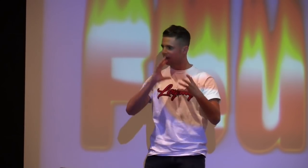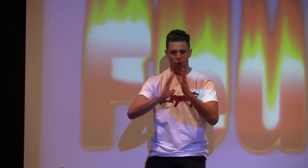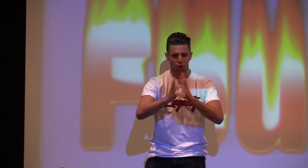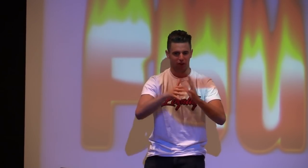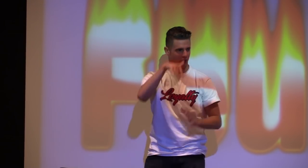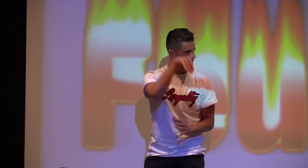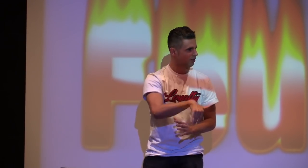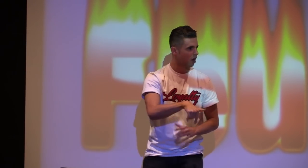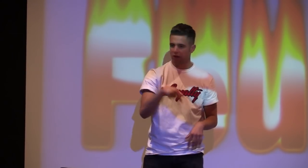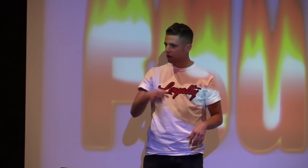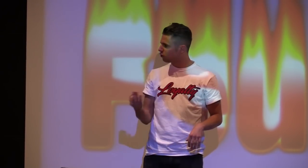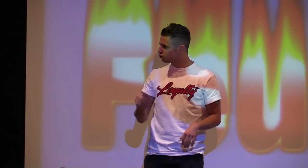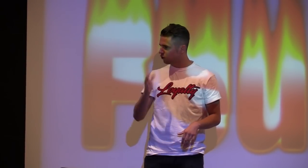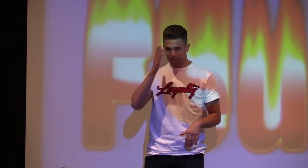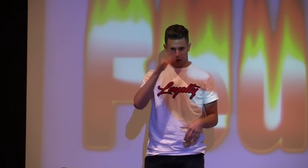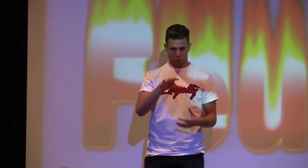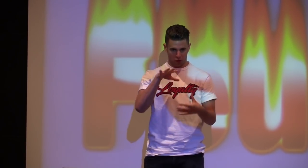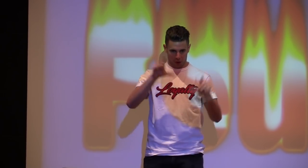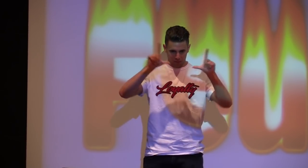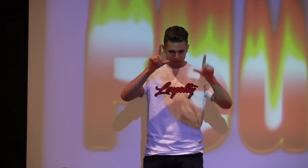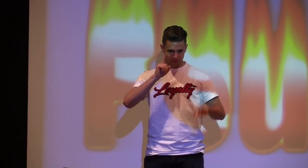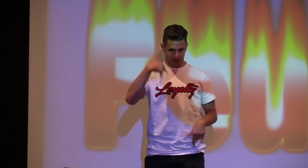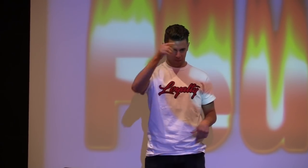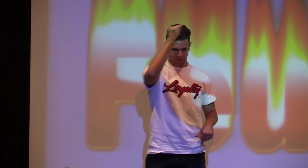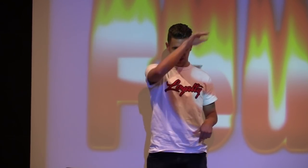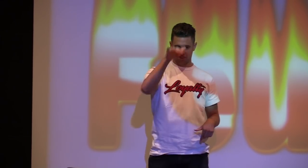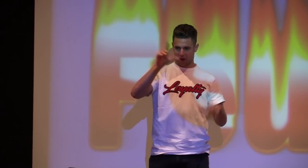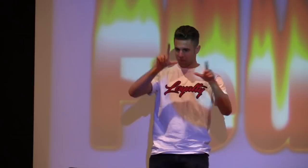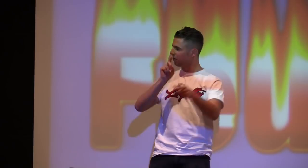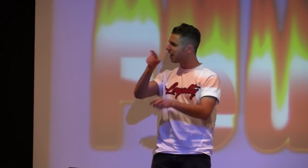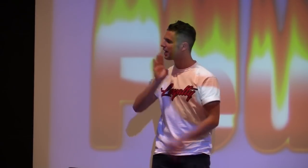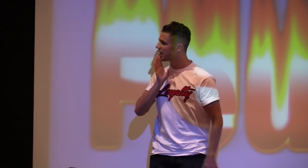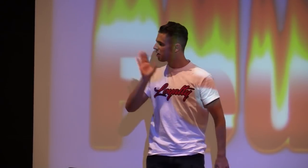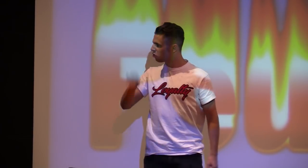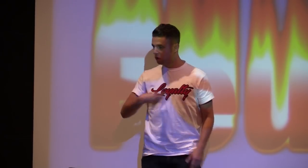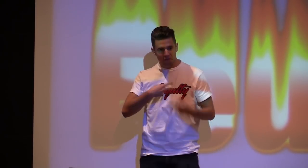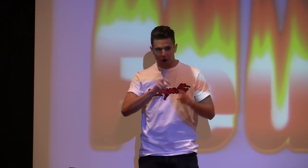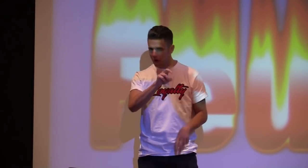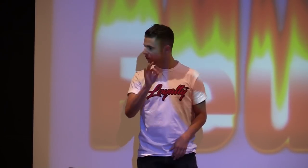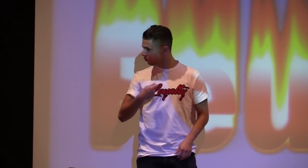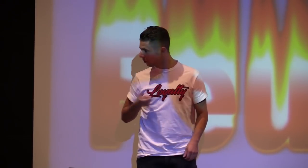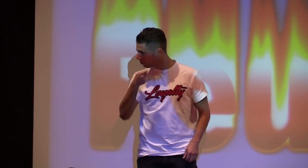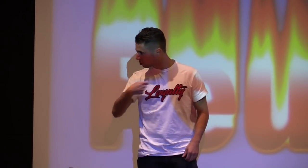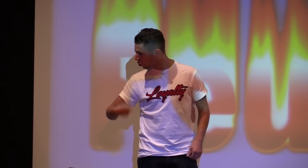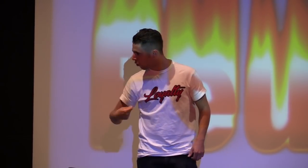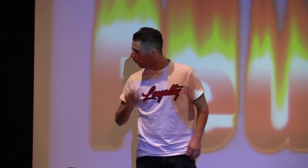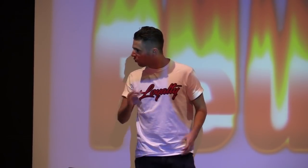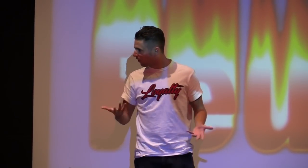Wichtig wäre es ja, ein Ort zu haben, oder damals war es so, ein Ort zu haben, wo sich Gehörlose halt